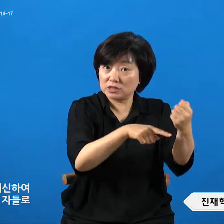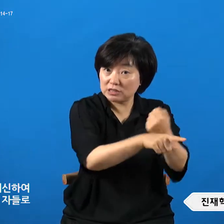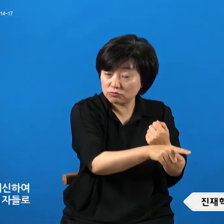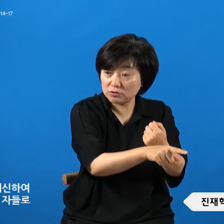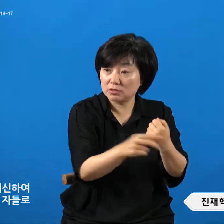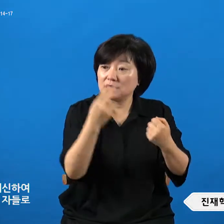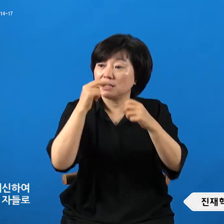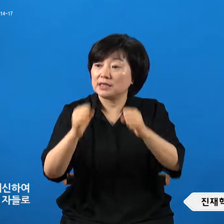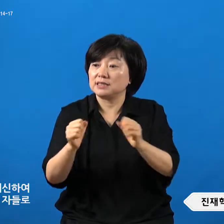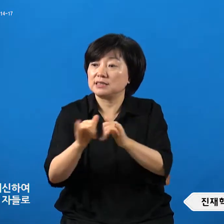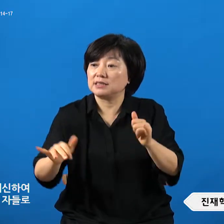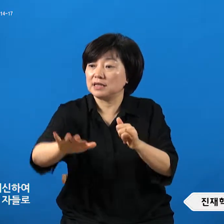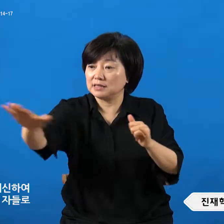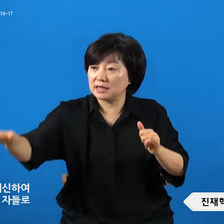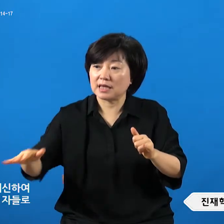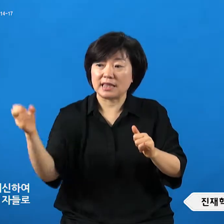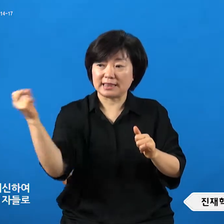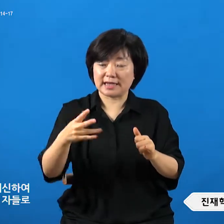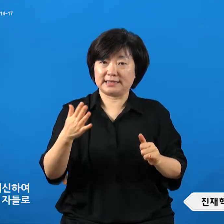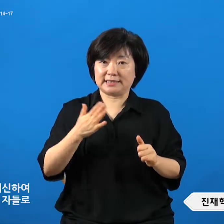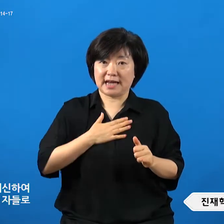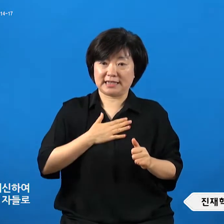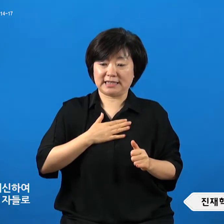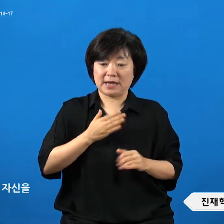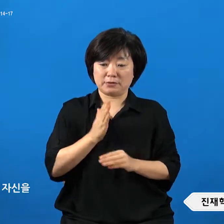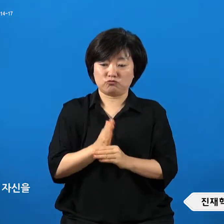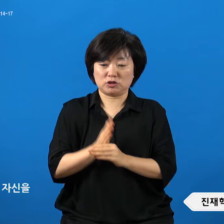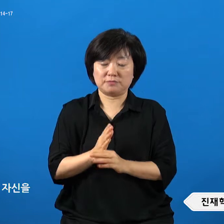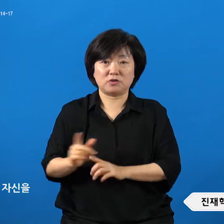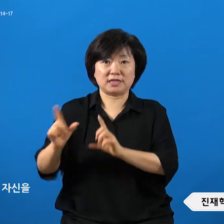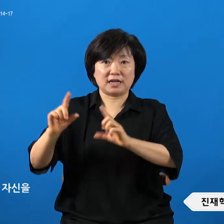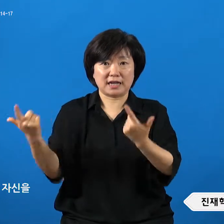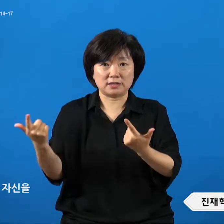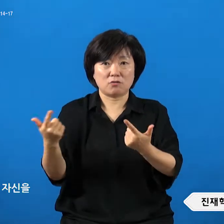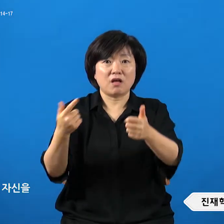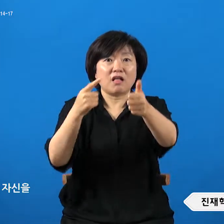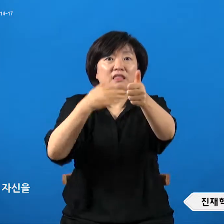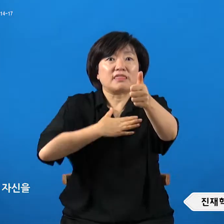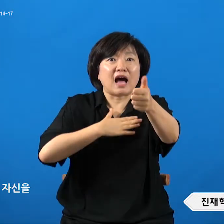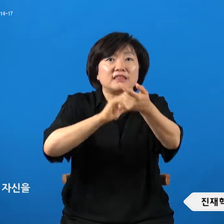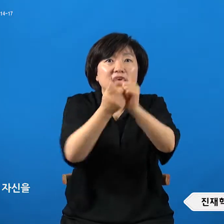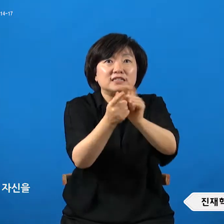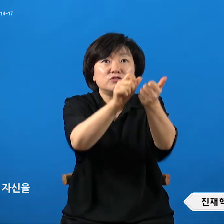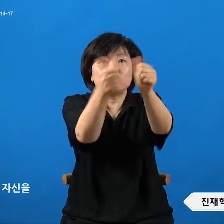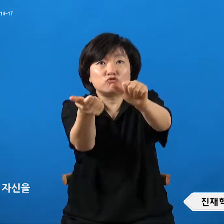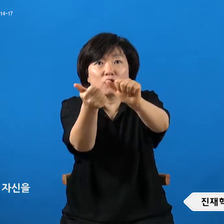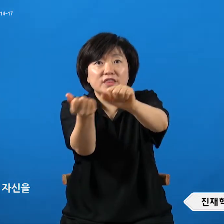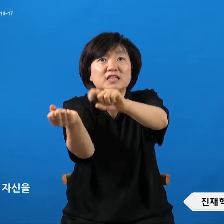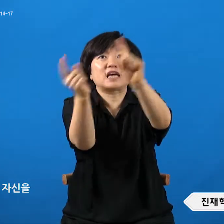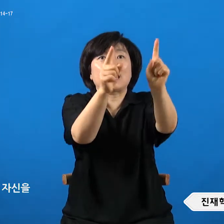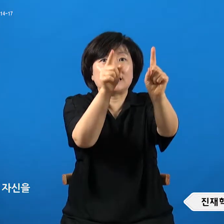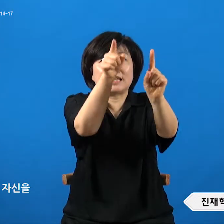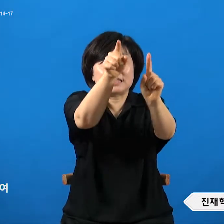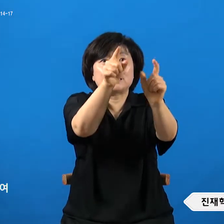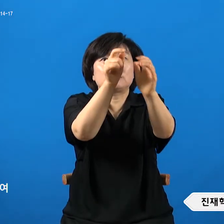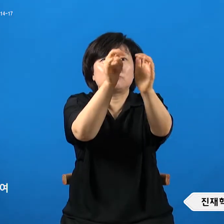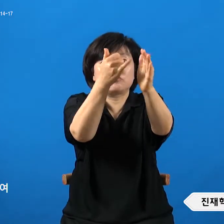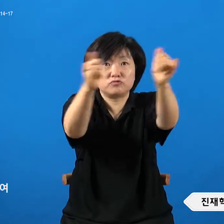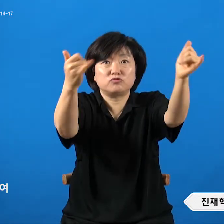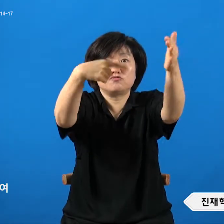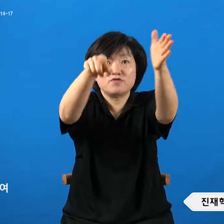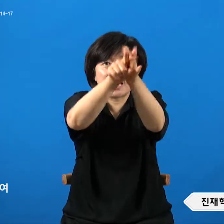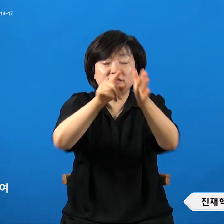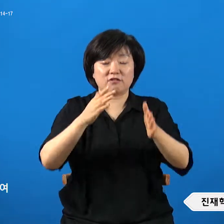하여금 다시는 그들 자신을 위하여 살지 않고 오직 그들을 대신하여 죽었다가 다시 살아나신 이를 위하여